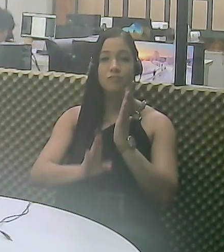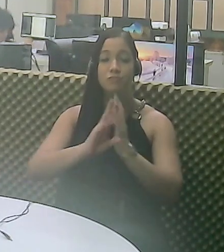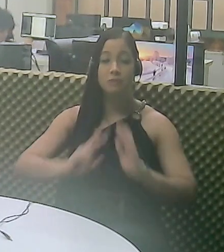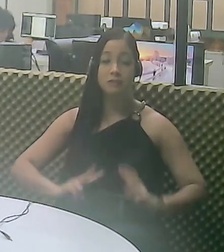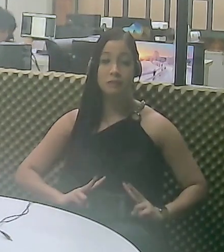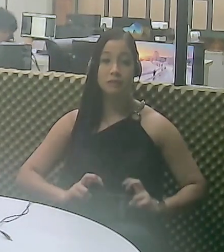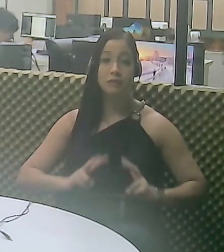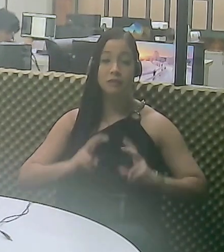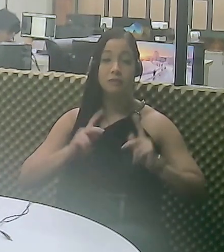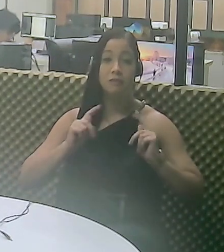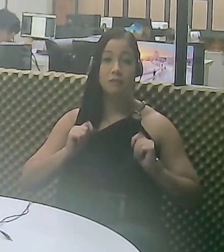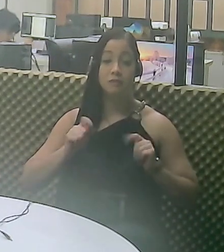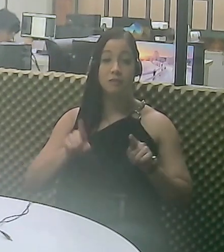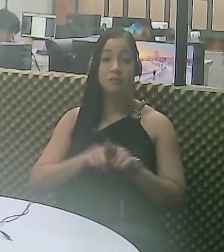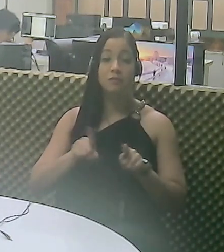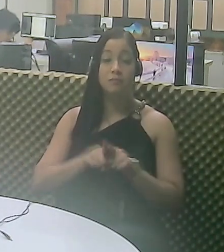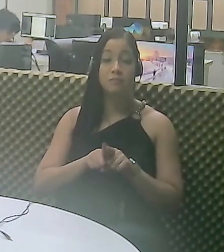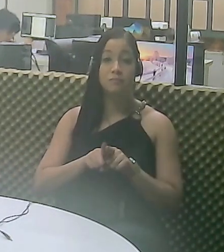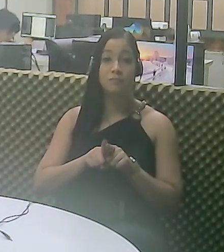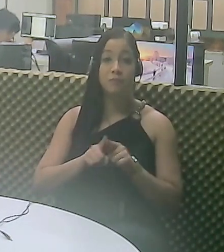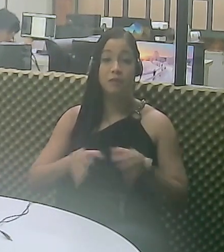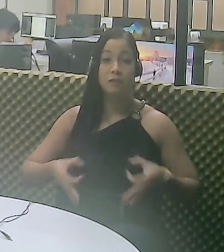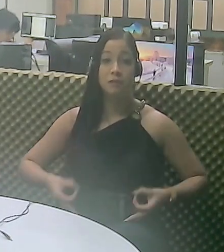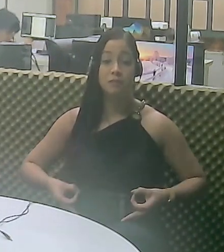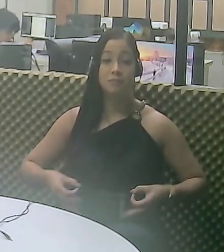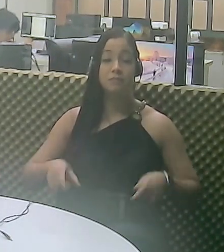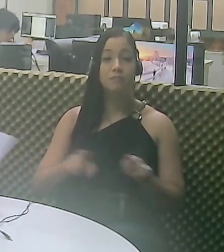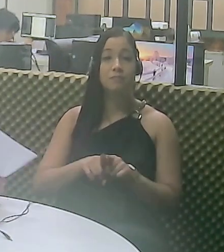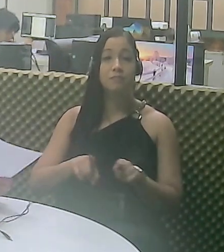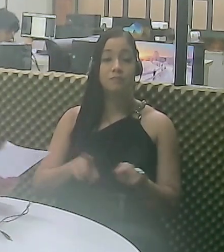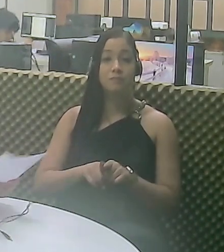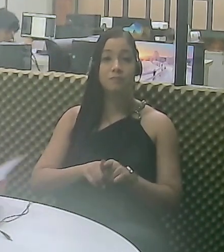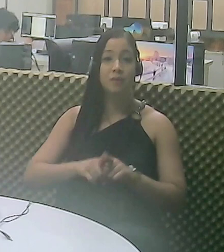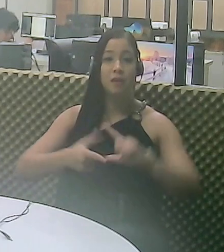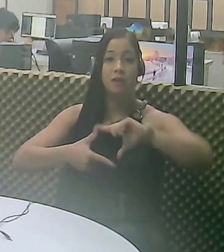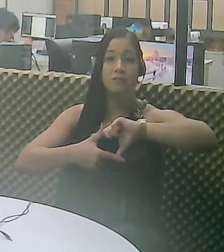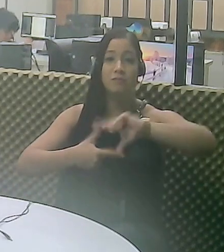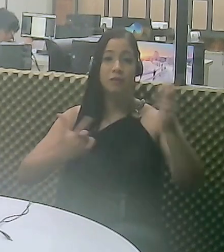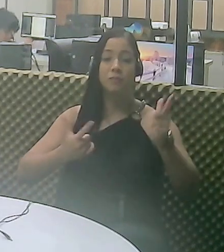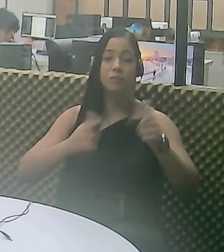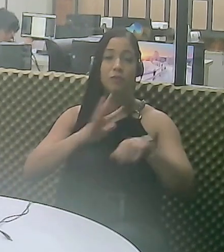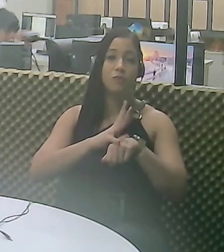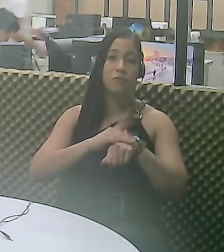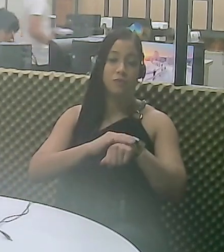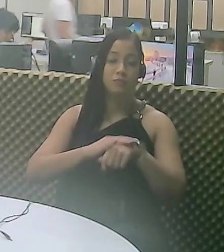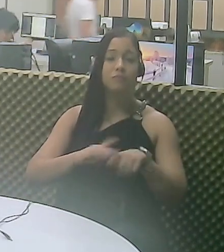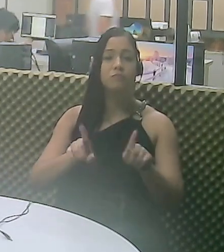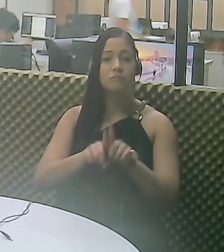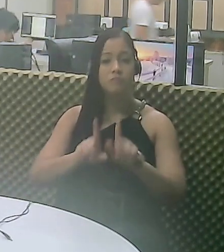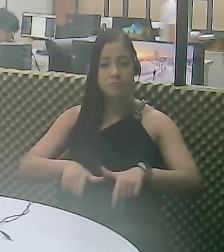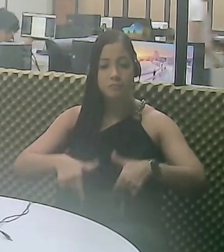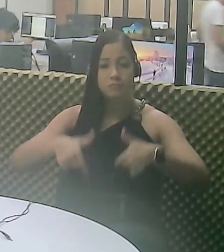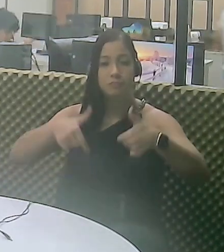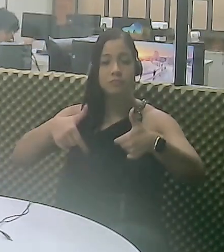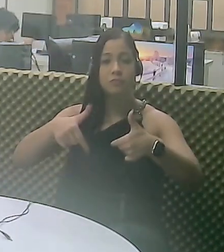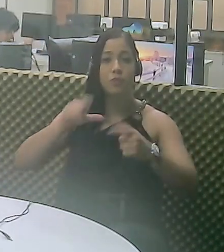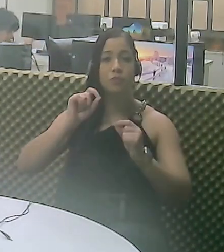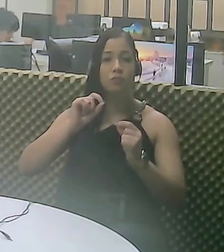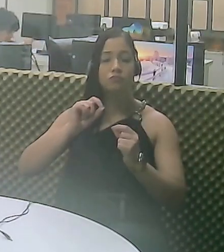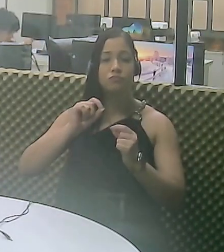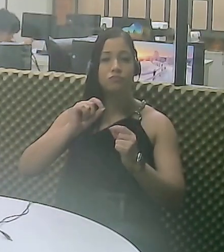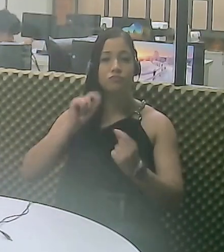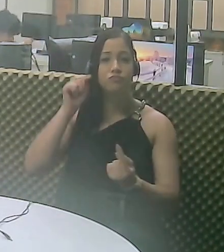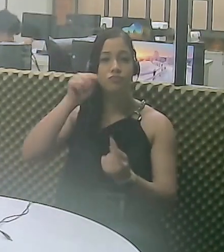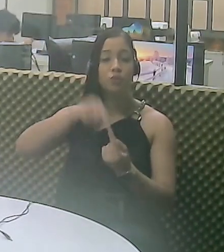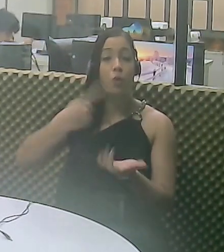cânceres de mama e colo do útero, bem como romper os tabus sobre as doenças. Dentre as ações estão a busca ativa